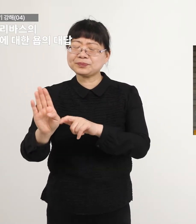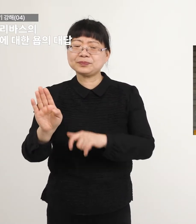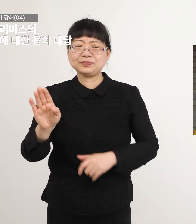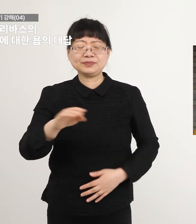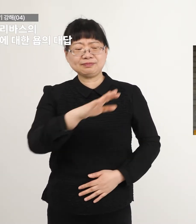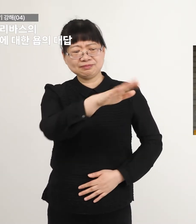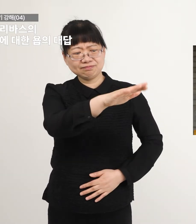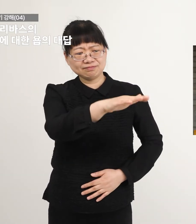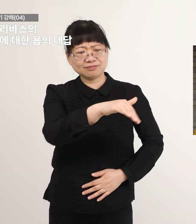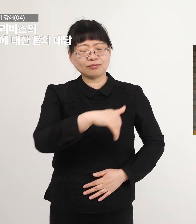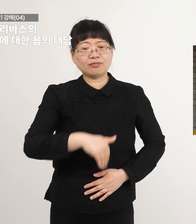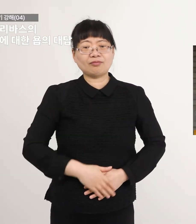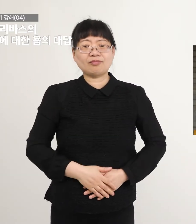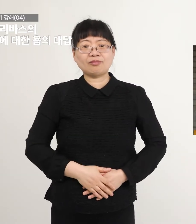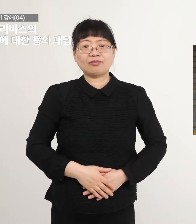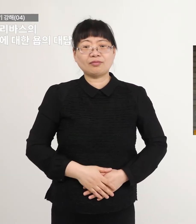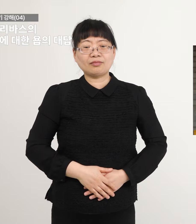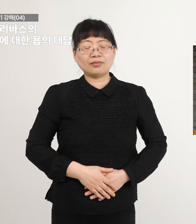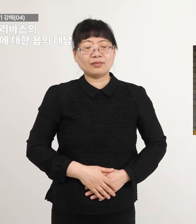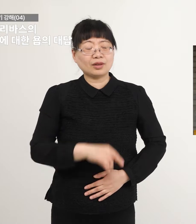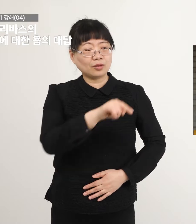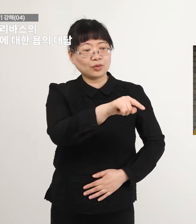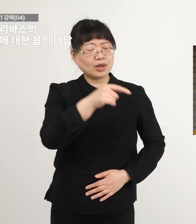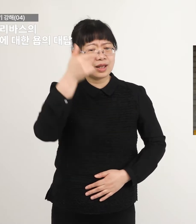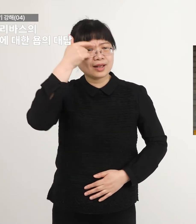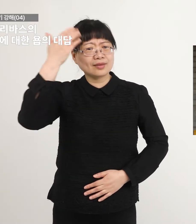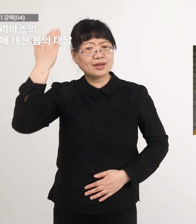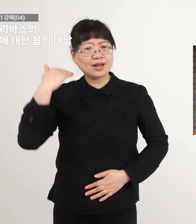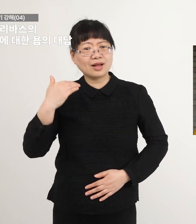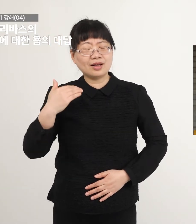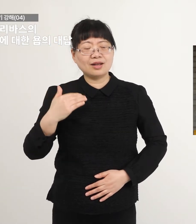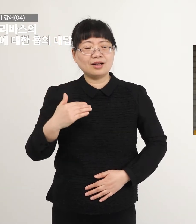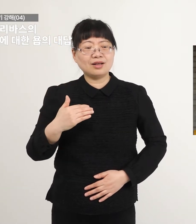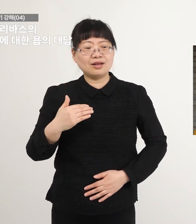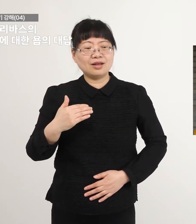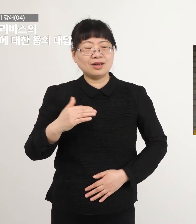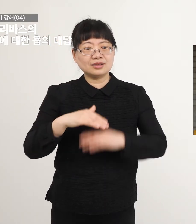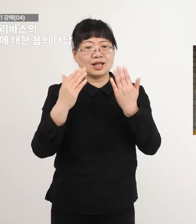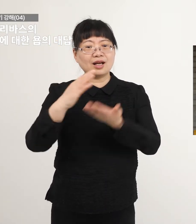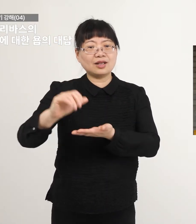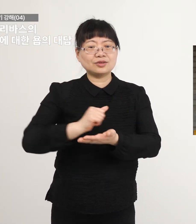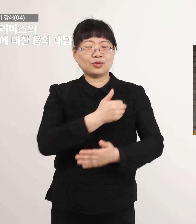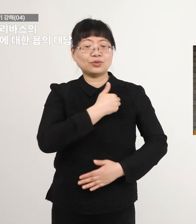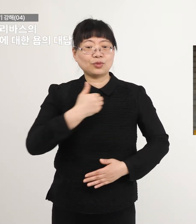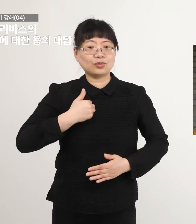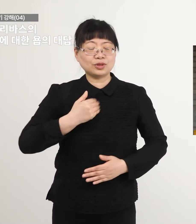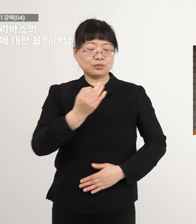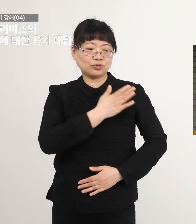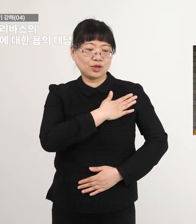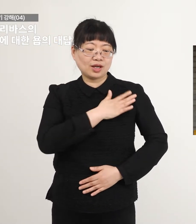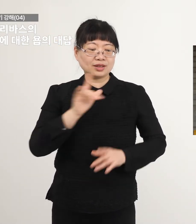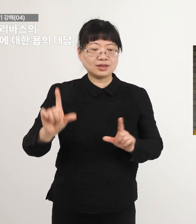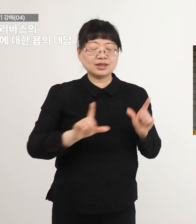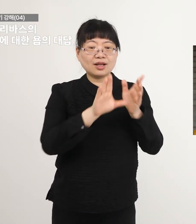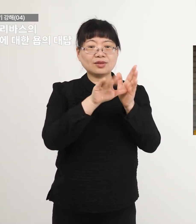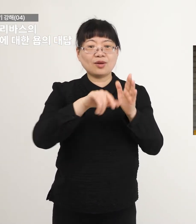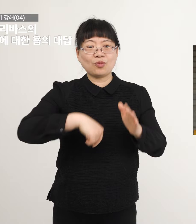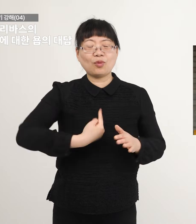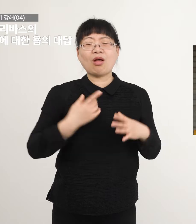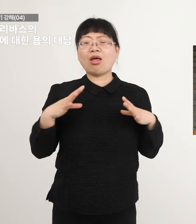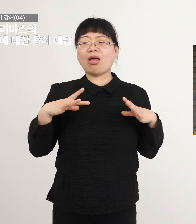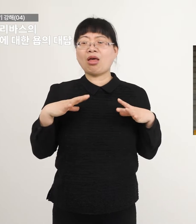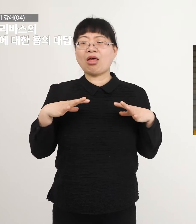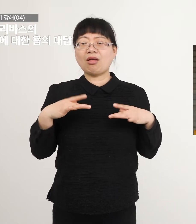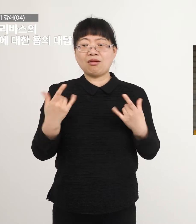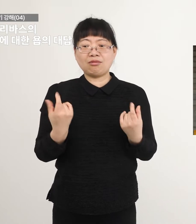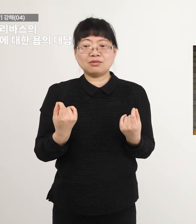사람아, 너 옛날에 다 가지고 넉넉히 부유히 살 때는 혼자 잘난